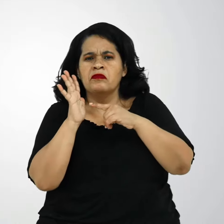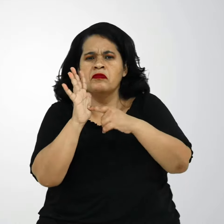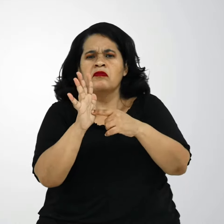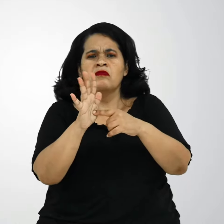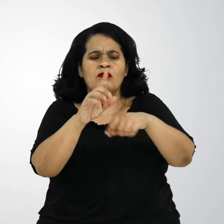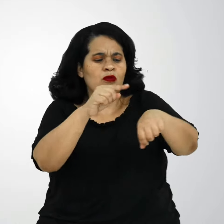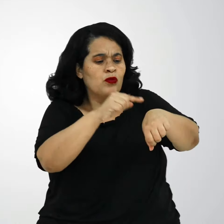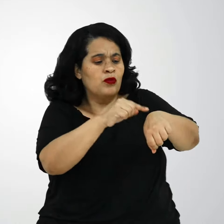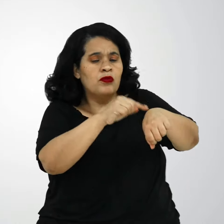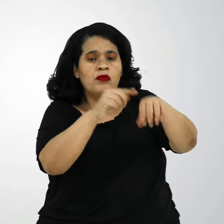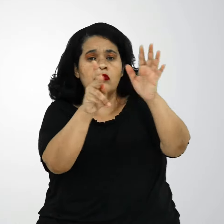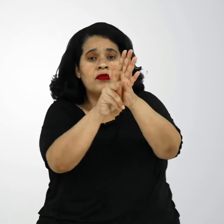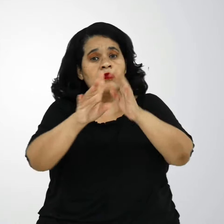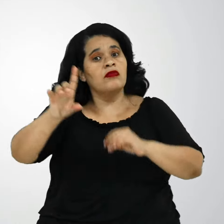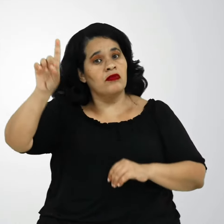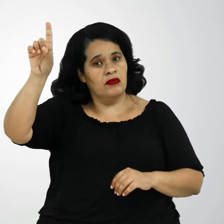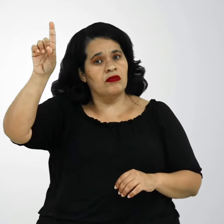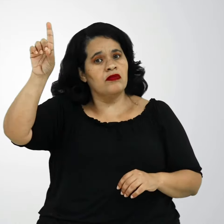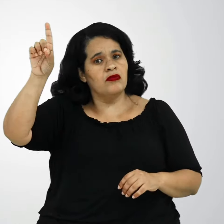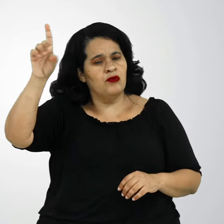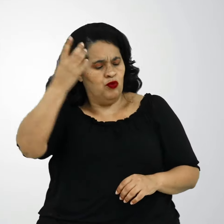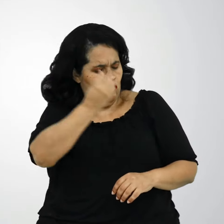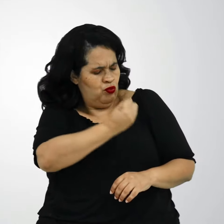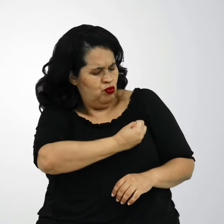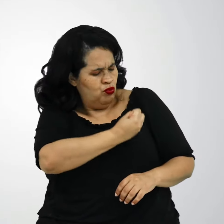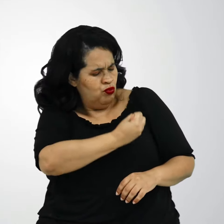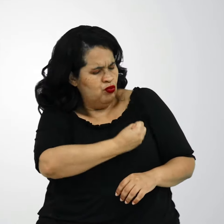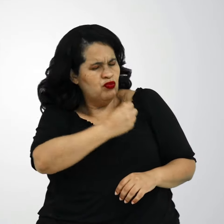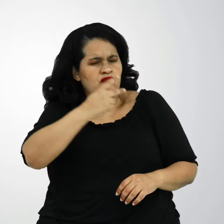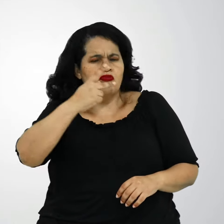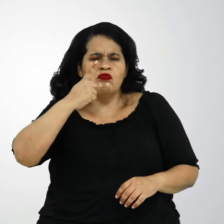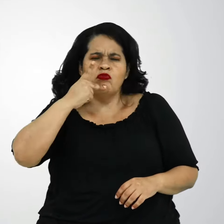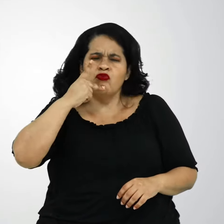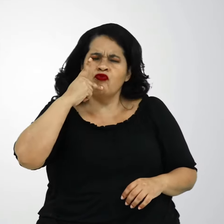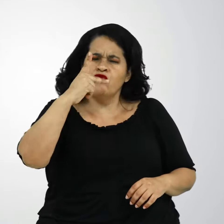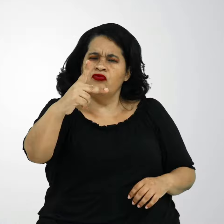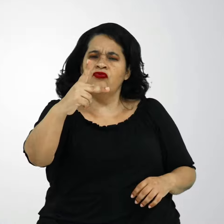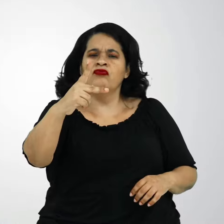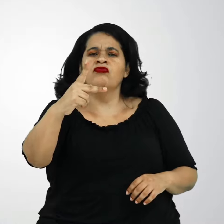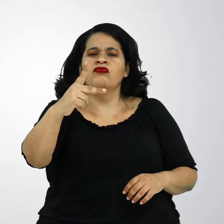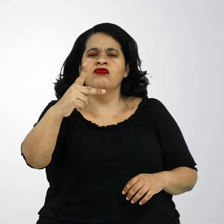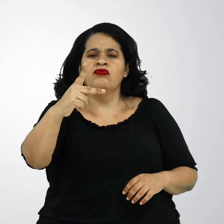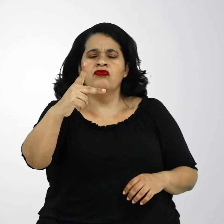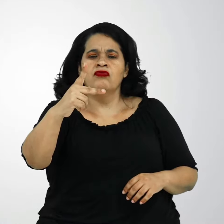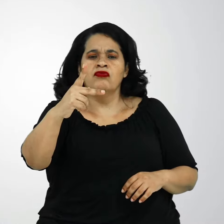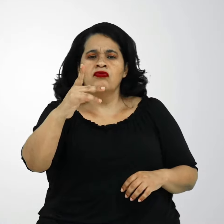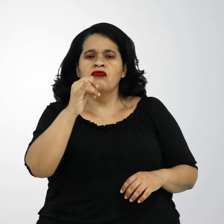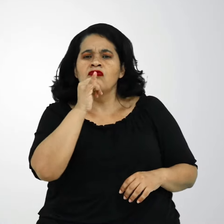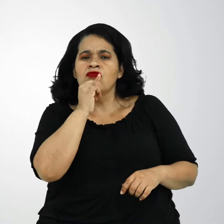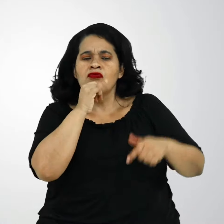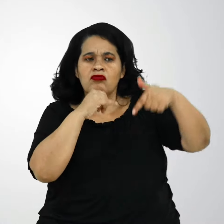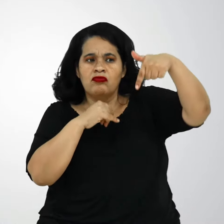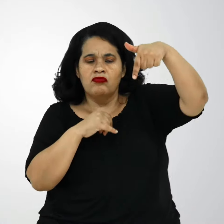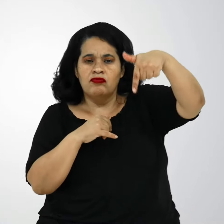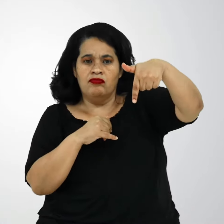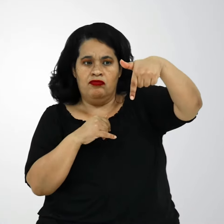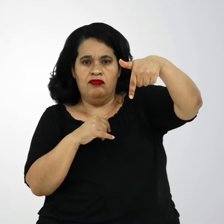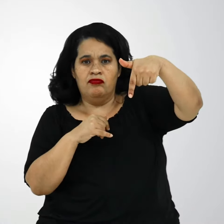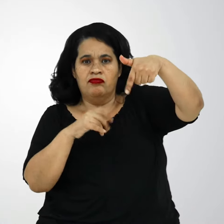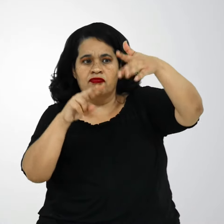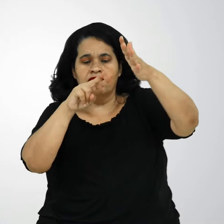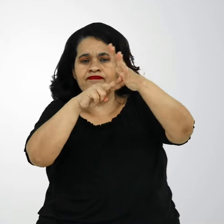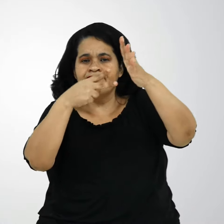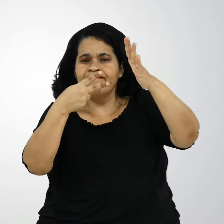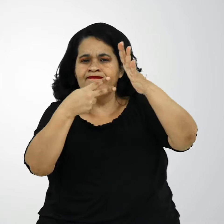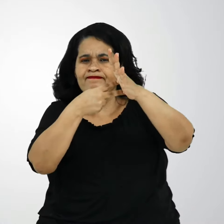de Deus, a um número profético, né? Então, o 7 aí na ideia de plenitude. Então,